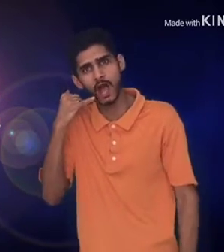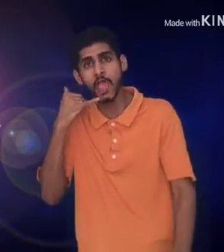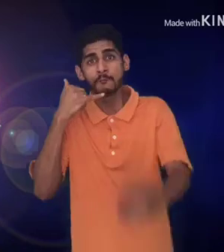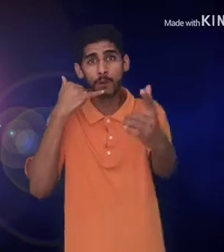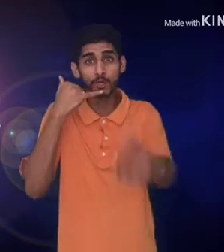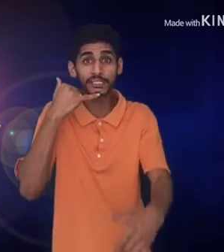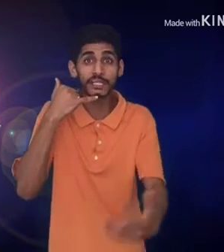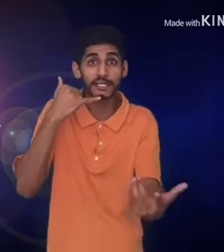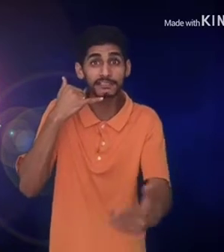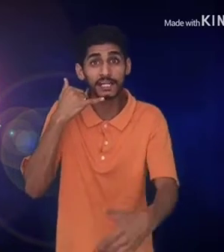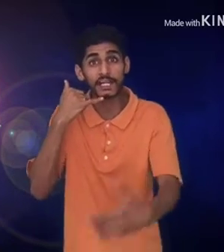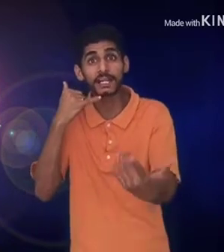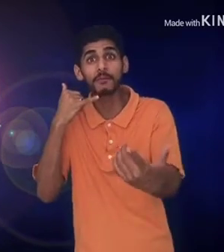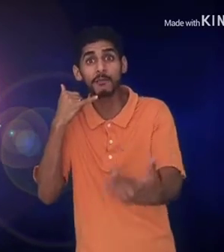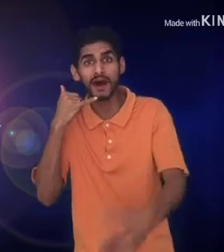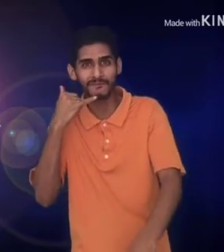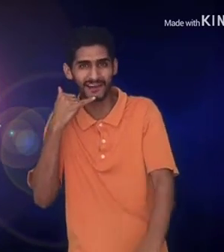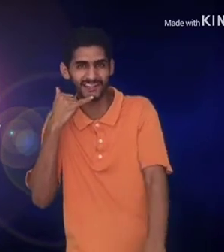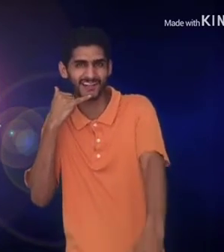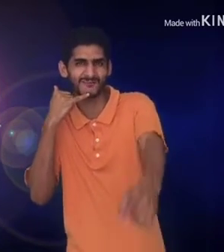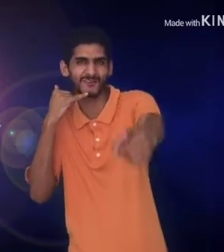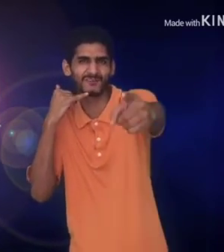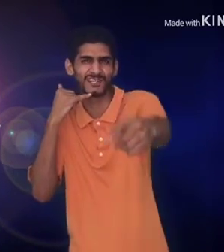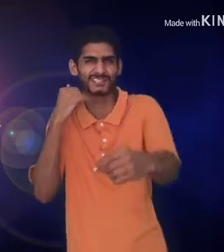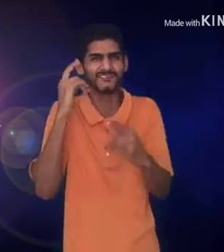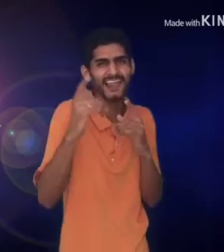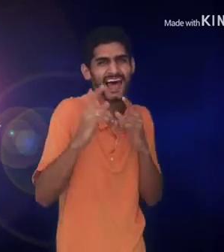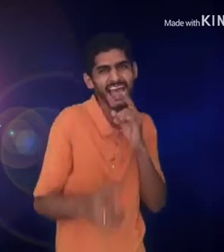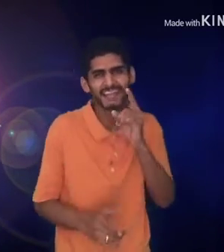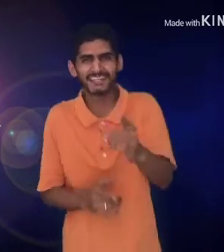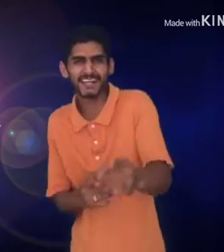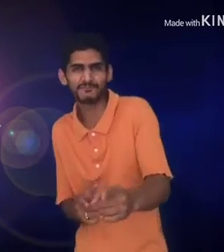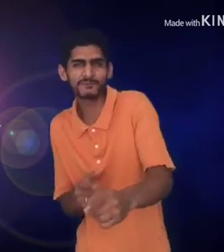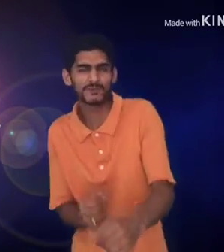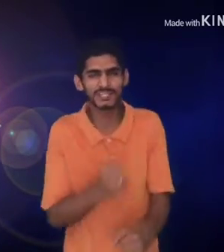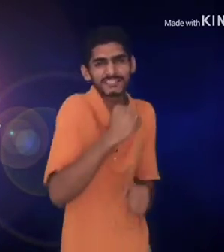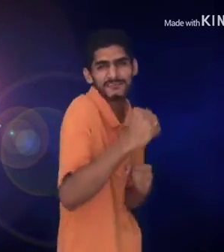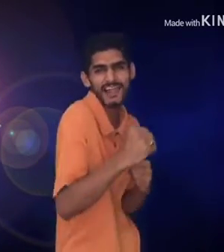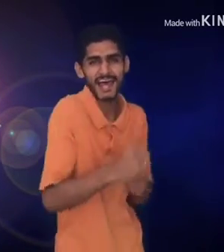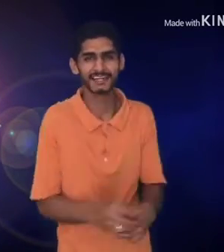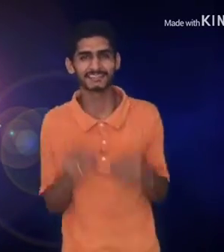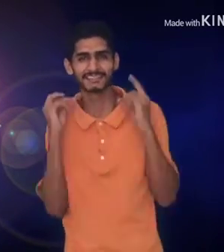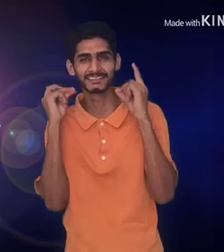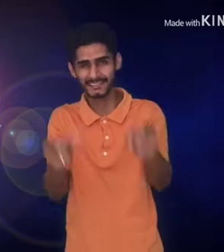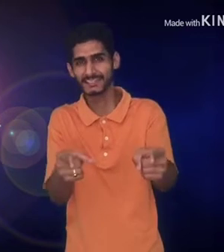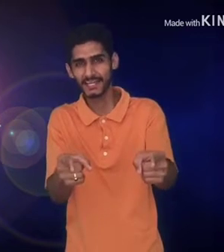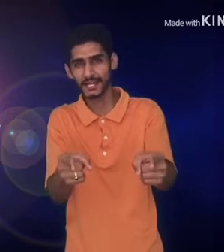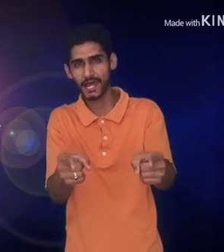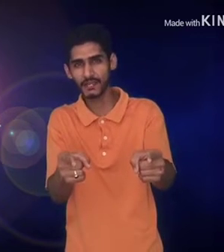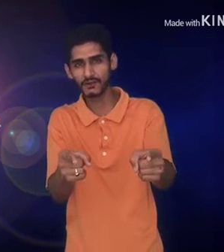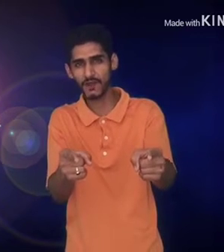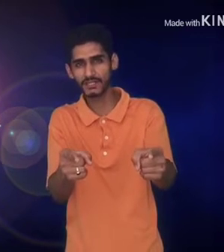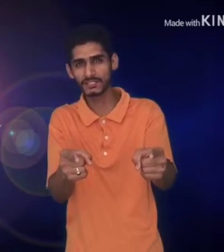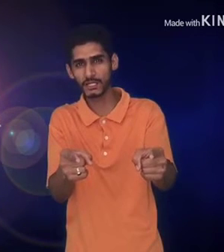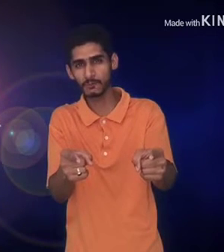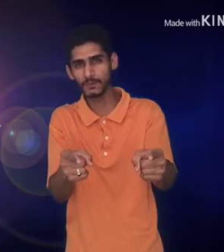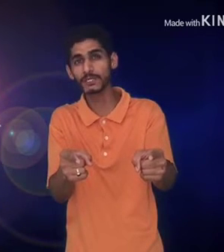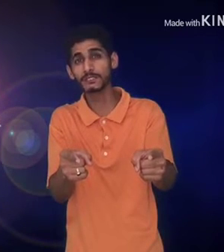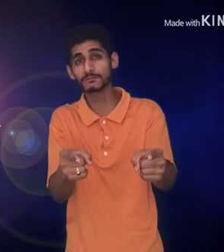या बबयाकन देशार हुआ तेरे ममामगत रफाकुलस वालल ऐख भालल रफाकुलस वाललamm लाइख कॉम् movt share please